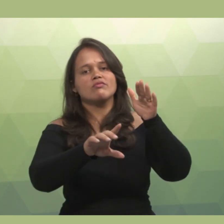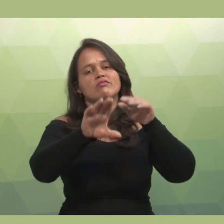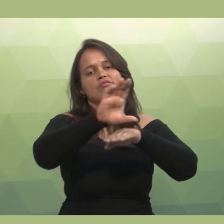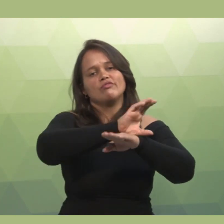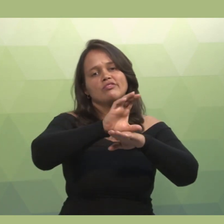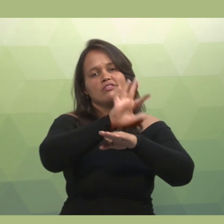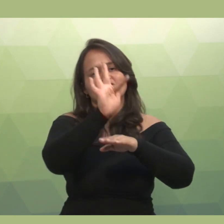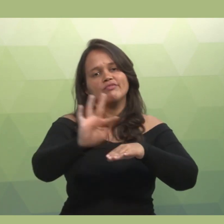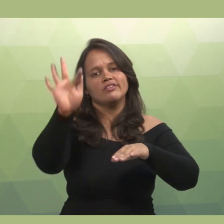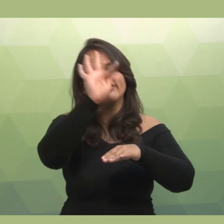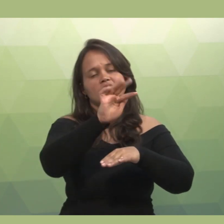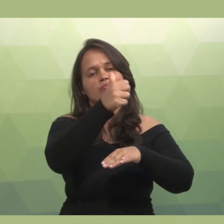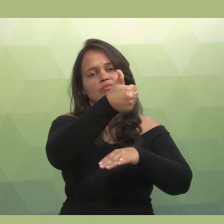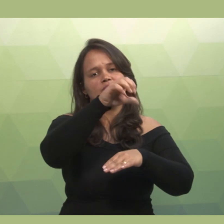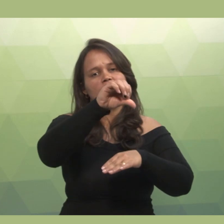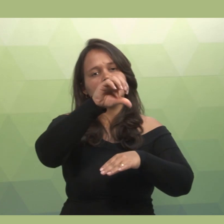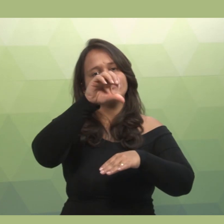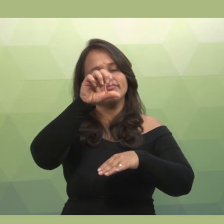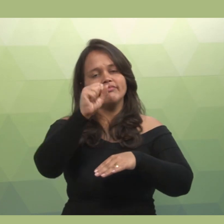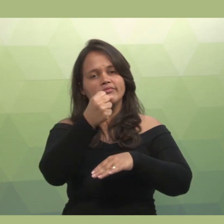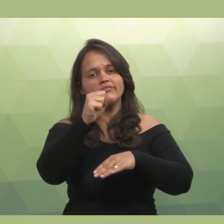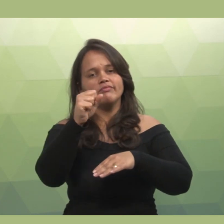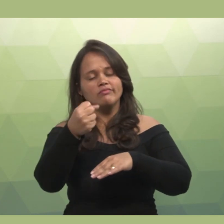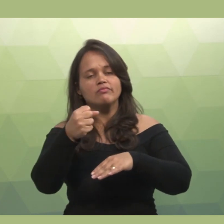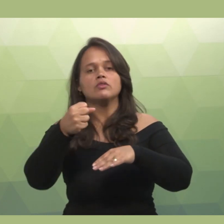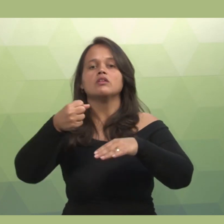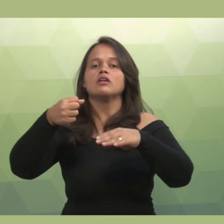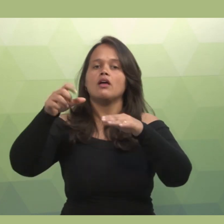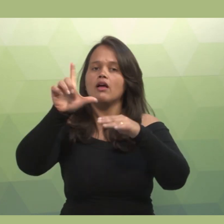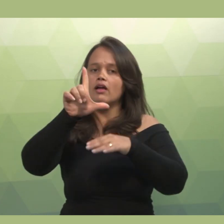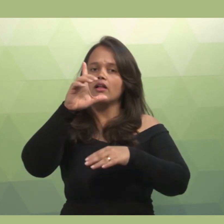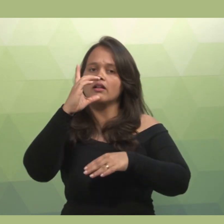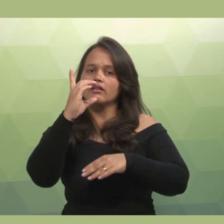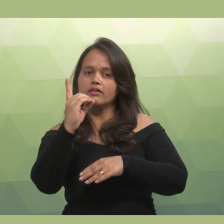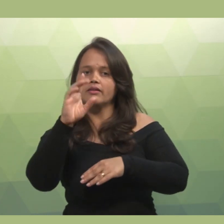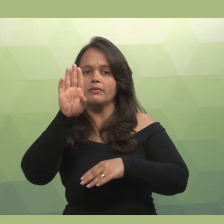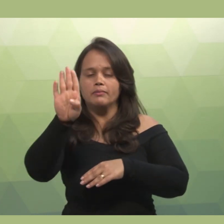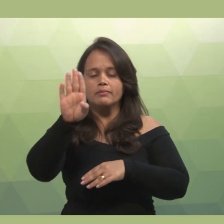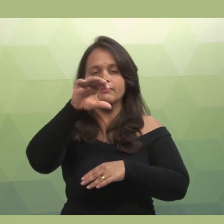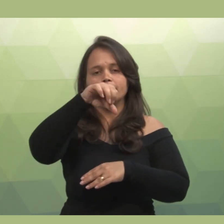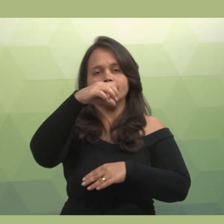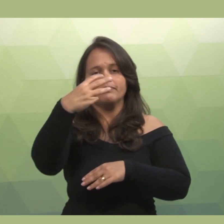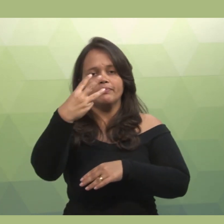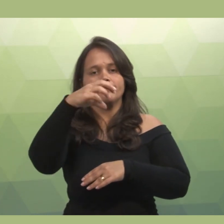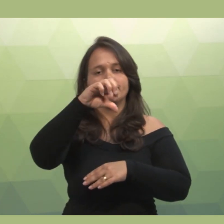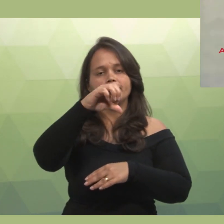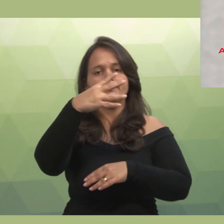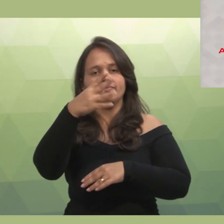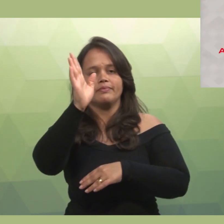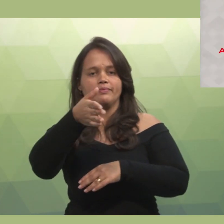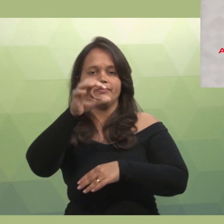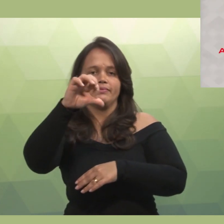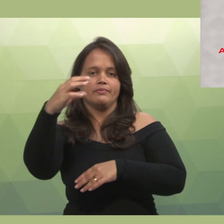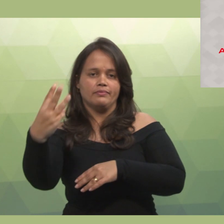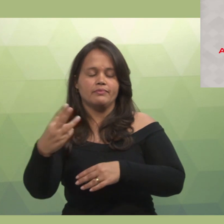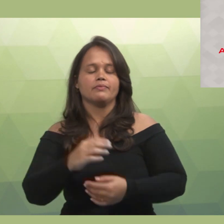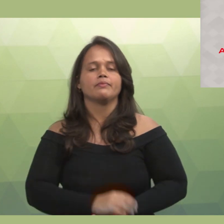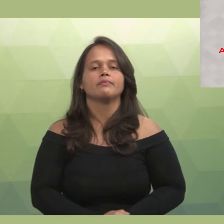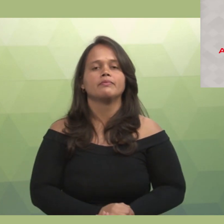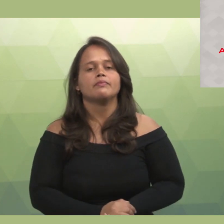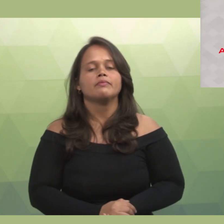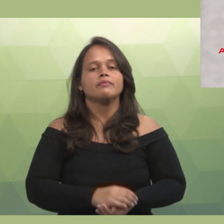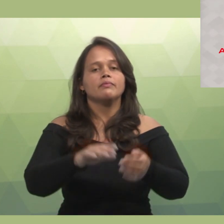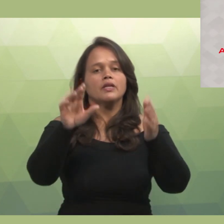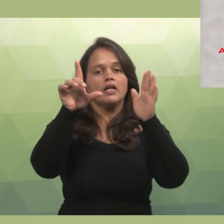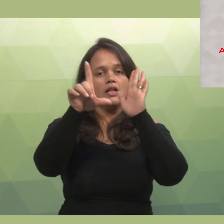de 1988 e da LDB 93/94 de 96. A Lei de Diretrizes